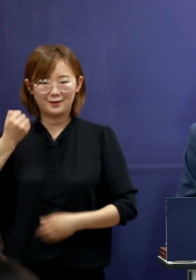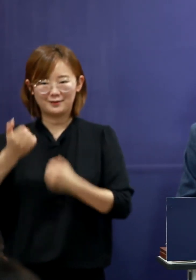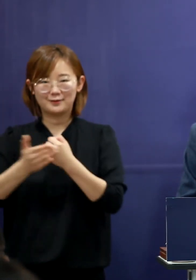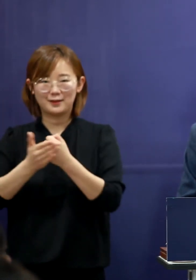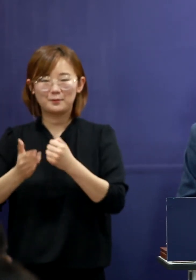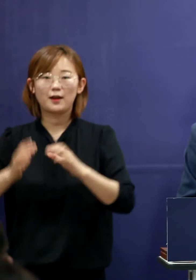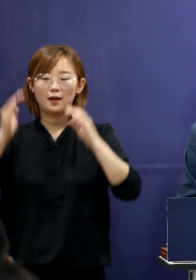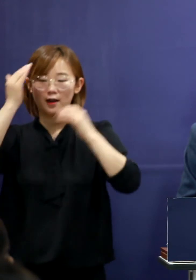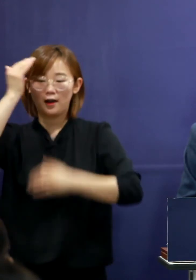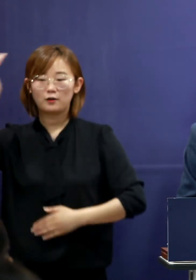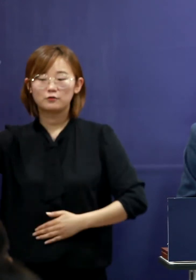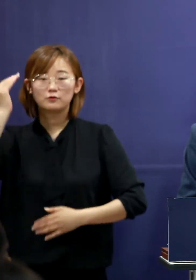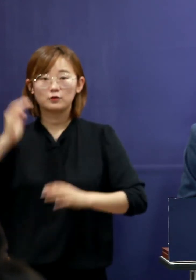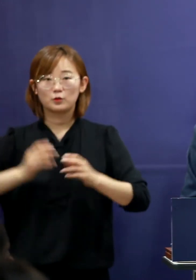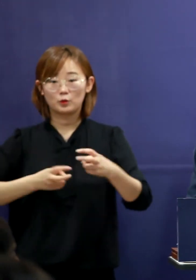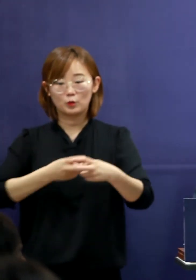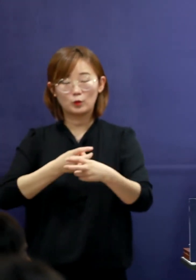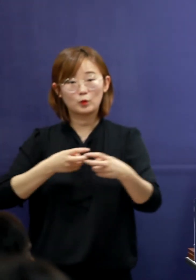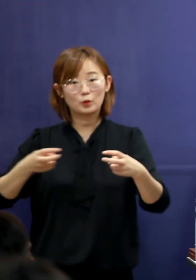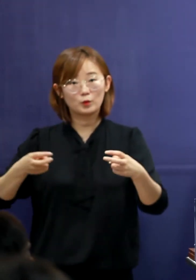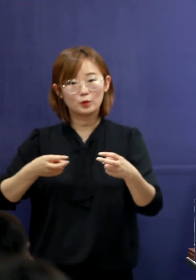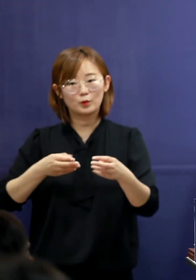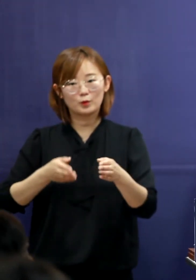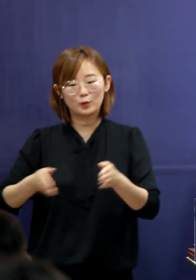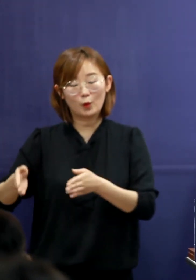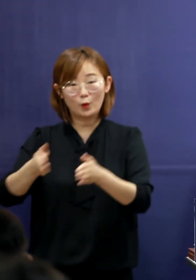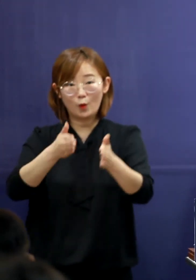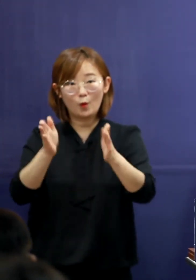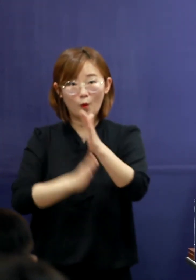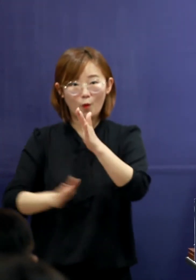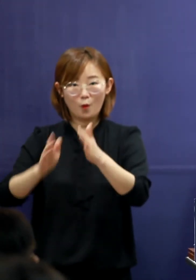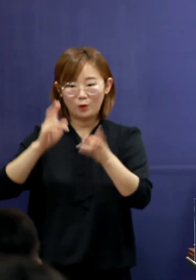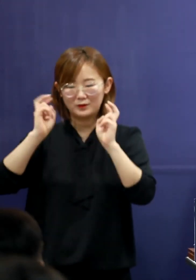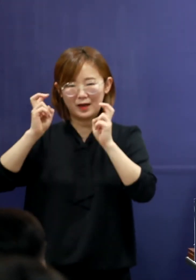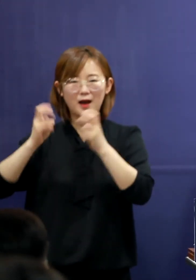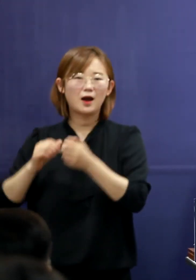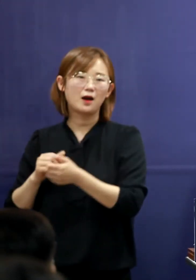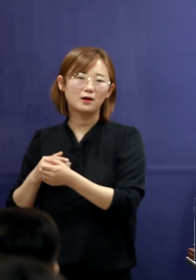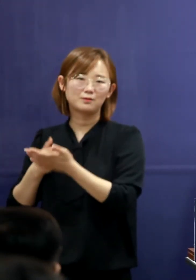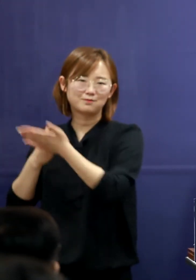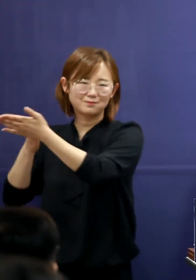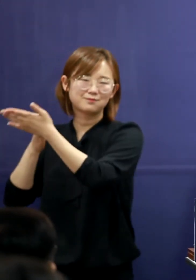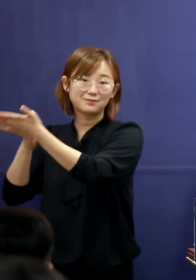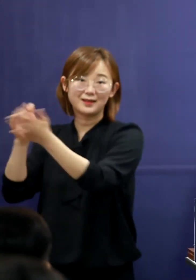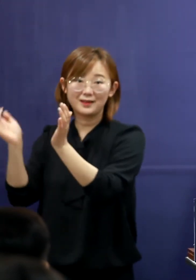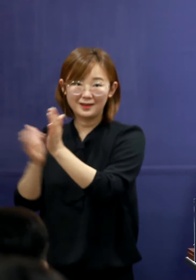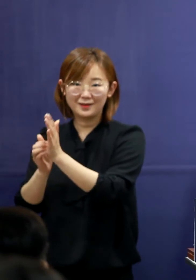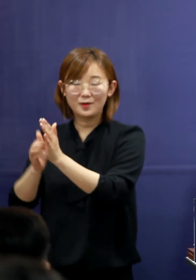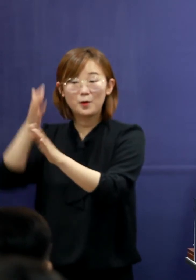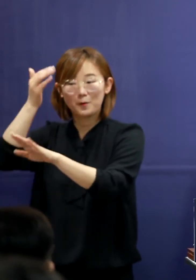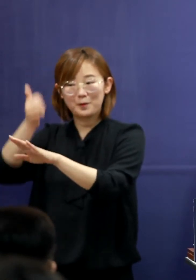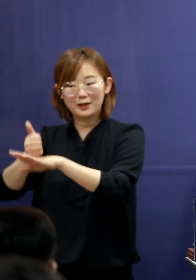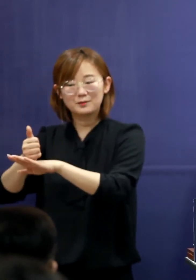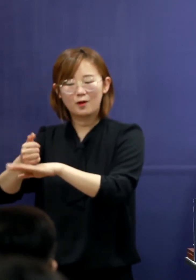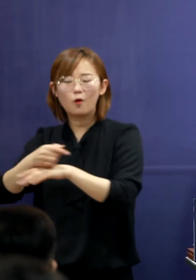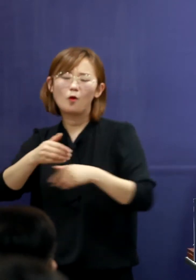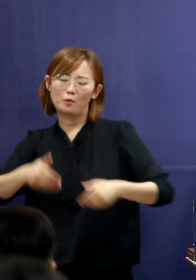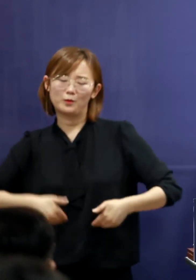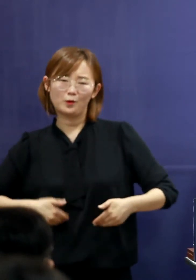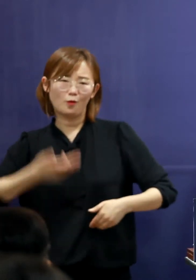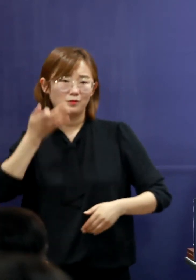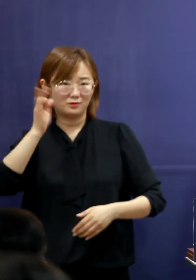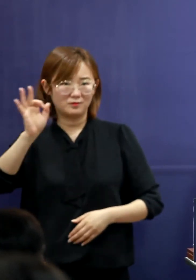한국도로공사에 좀 그동안 협의를 했고 다행히 한국도로공사에서도 그 필요성이 있겠다 해서